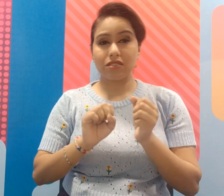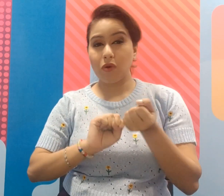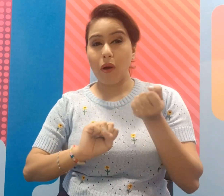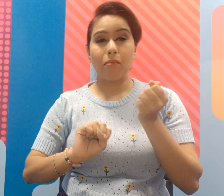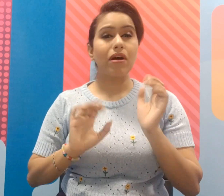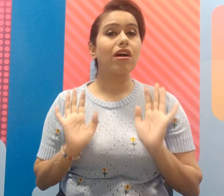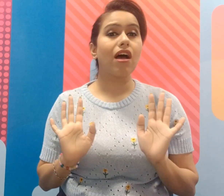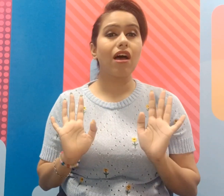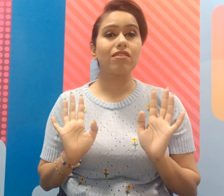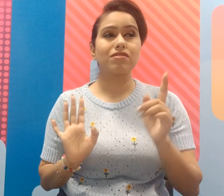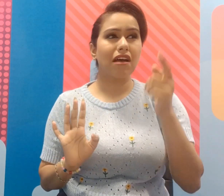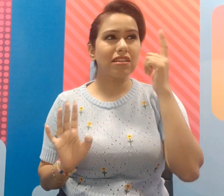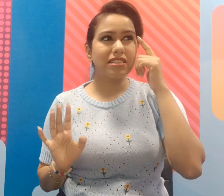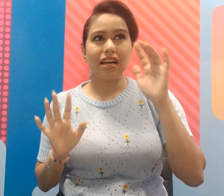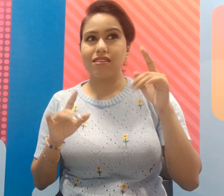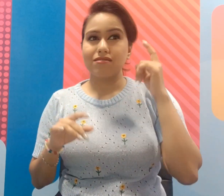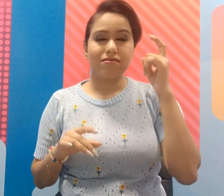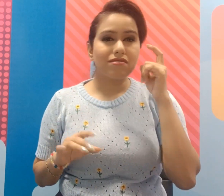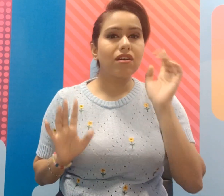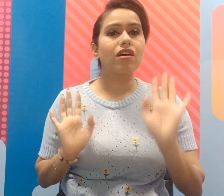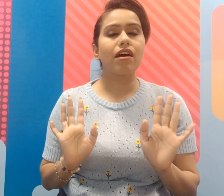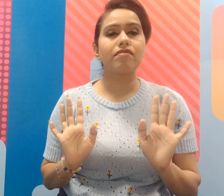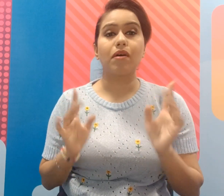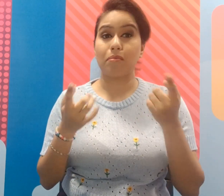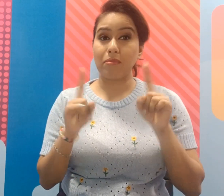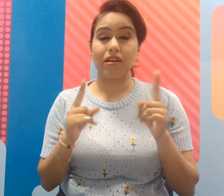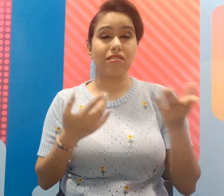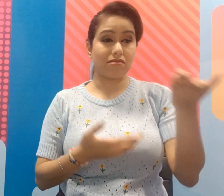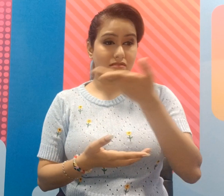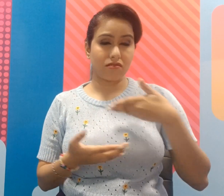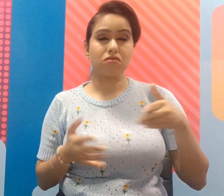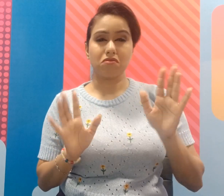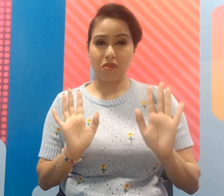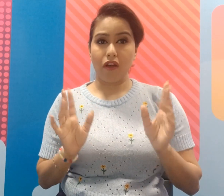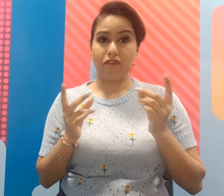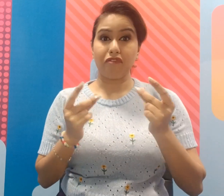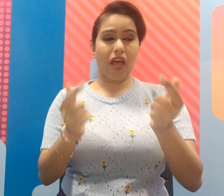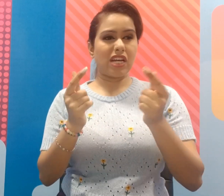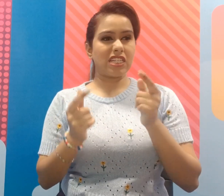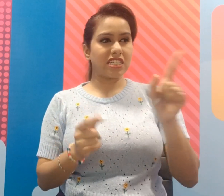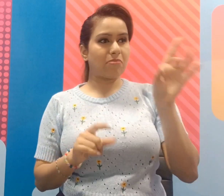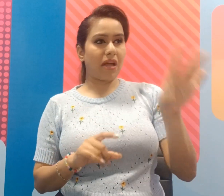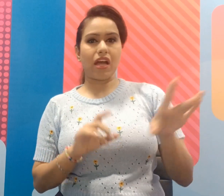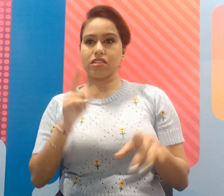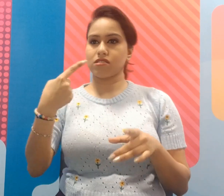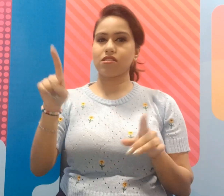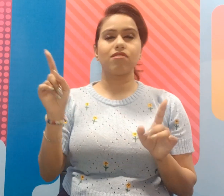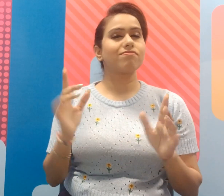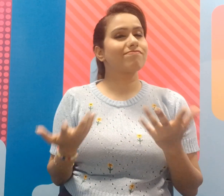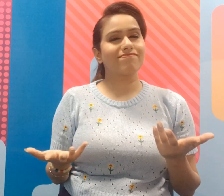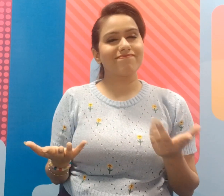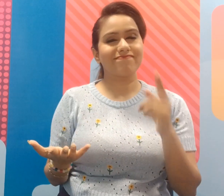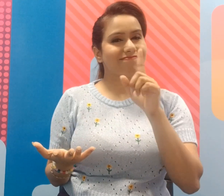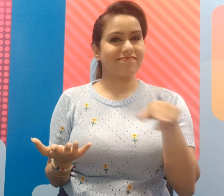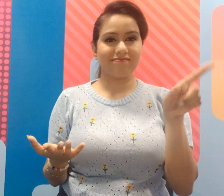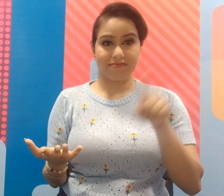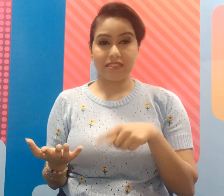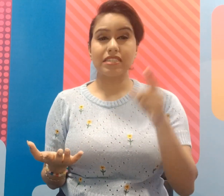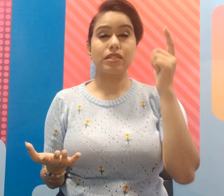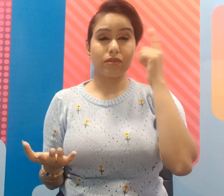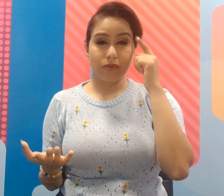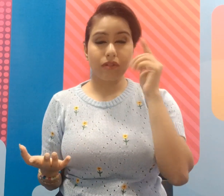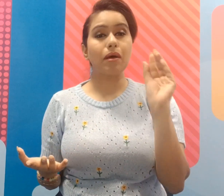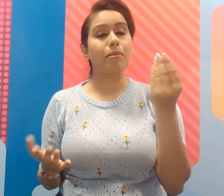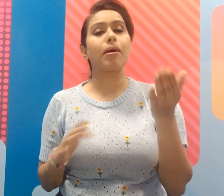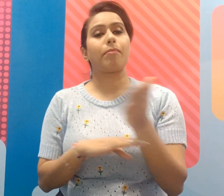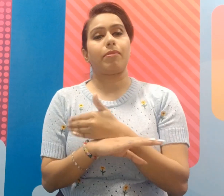होता है हमारे लिए। और हम में से काफी लोग बस तुरंत रिएक्ट कर देते हैं, बात बोल देते हैं, सोचते नहीं, विचार नहीं करते, इमीडिएटली